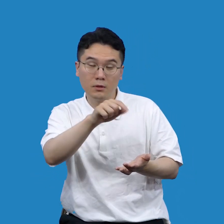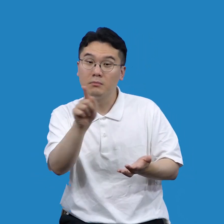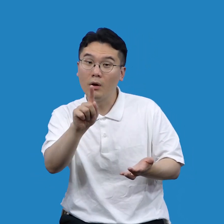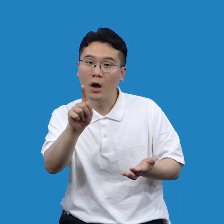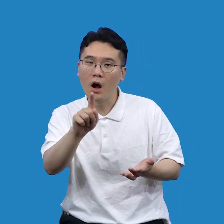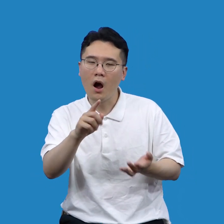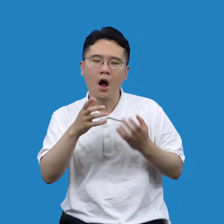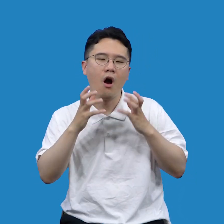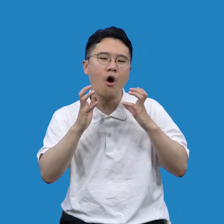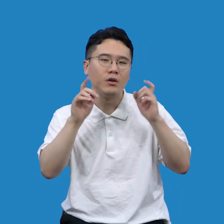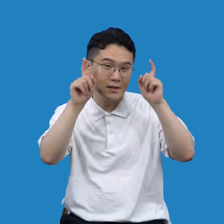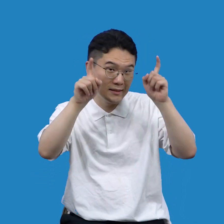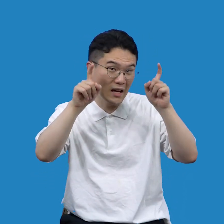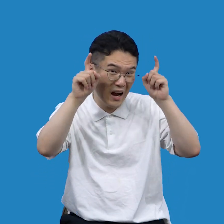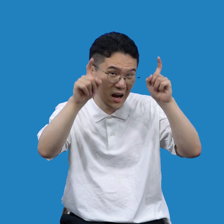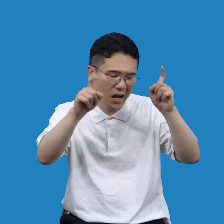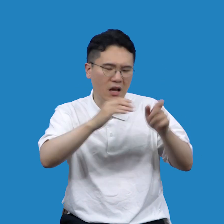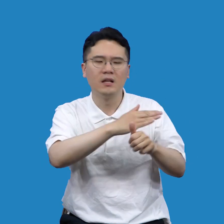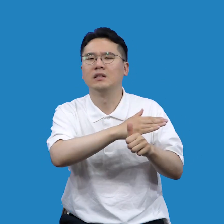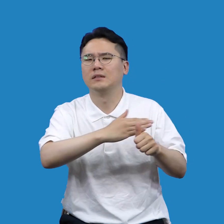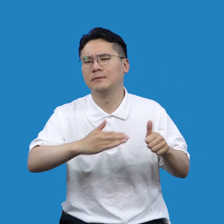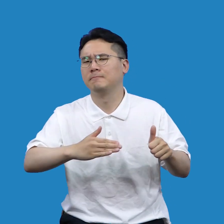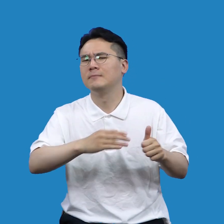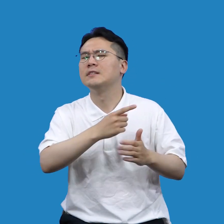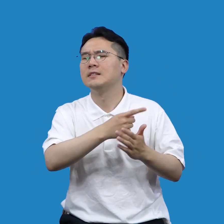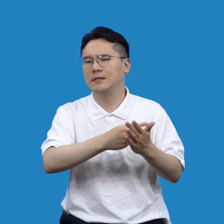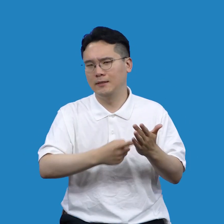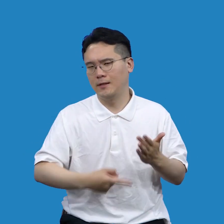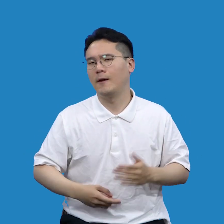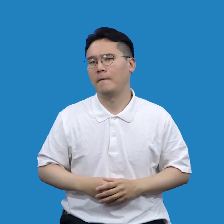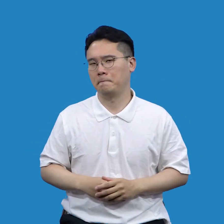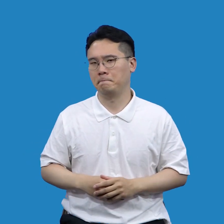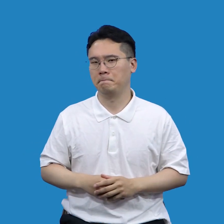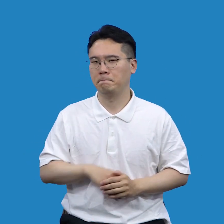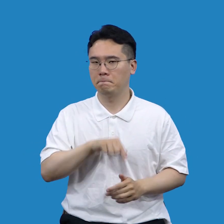희생입니다. 어린 양을 잡아서 그 피를